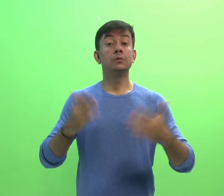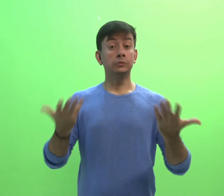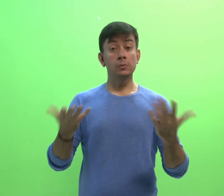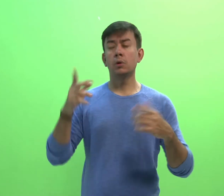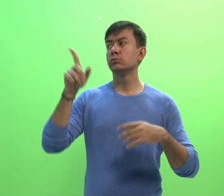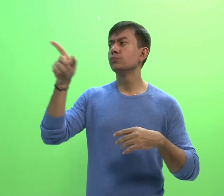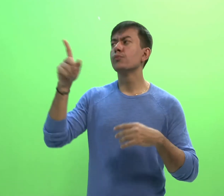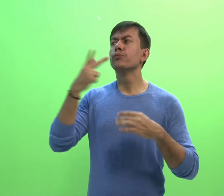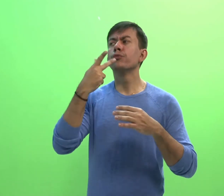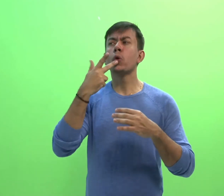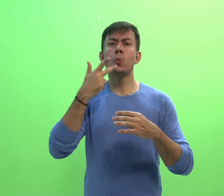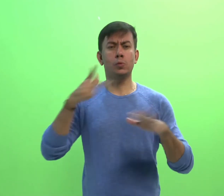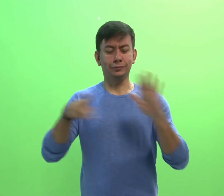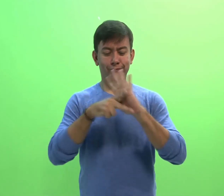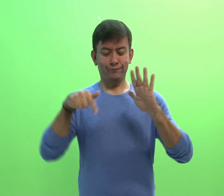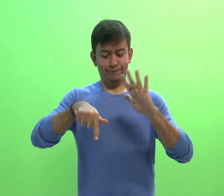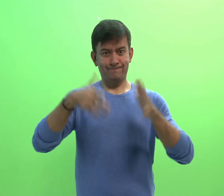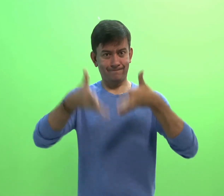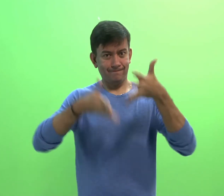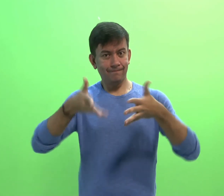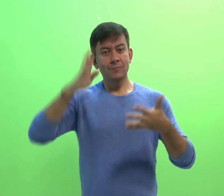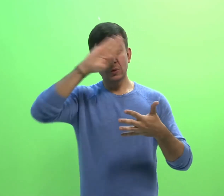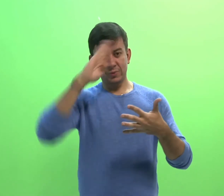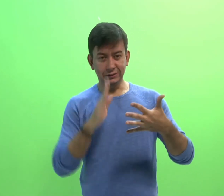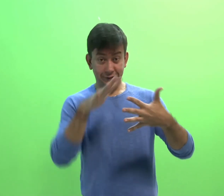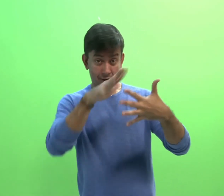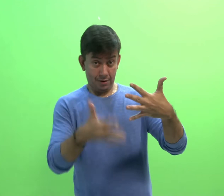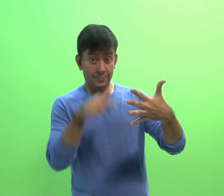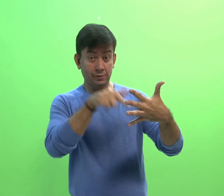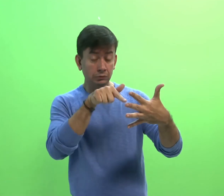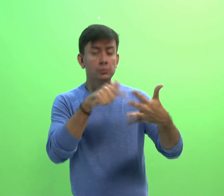Então, aqui na língua de sinais brasileira, como acontece a fonologia?